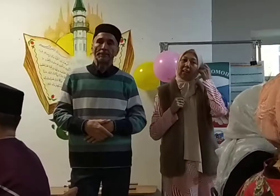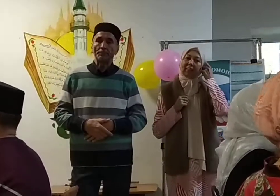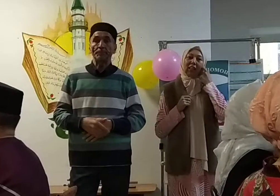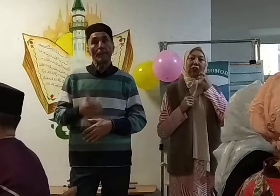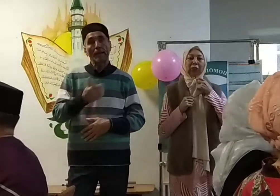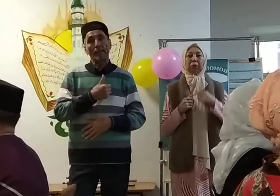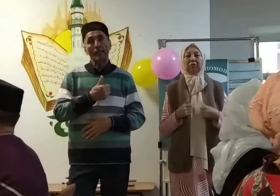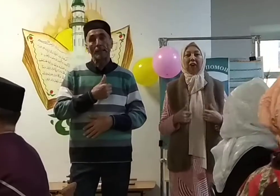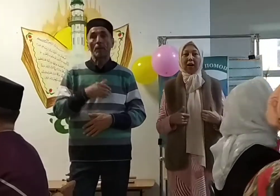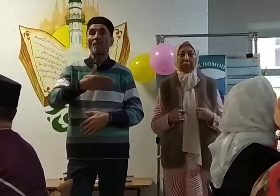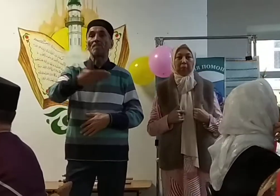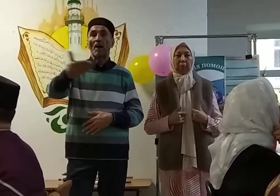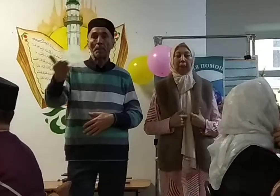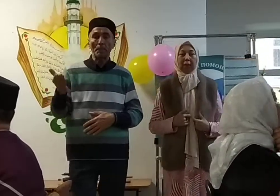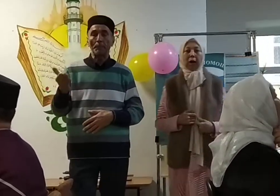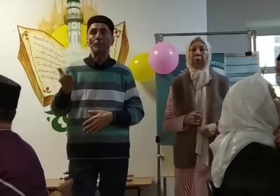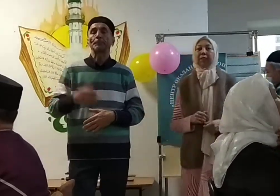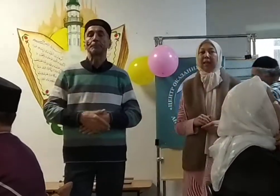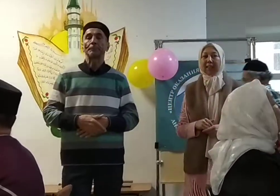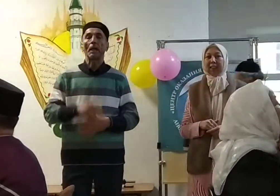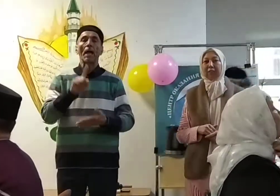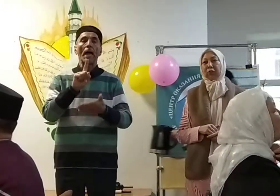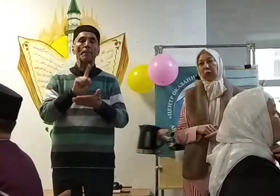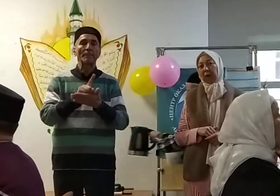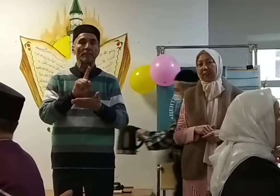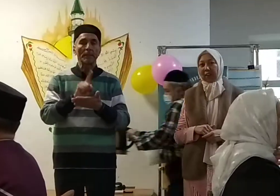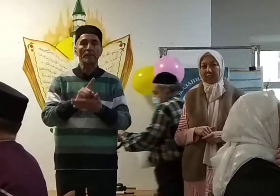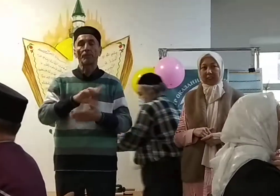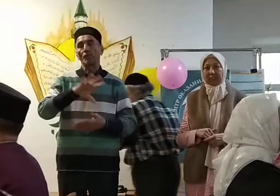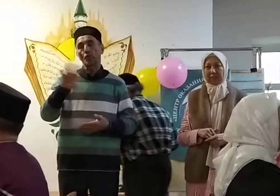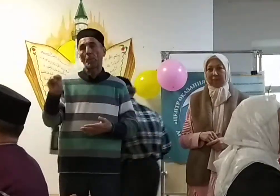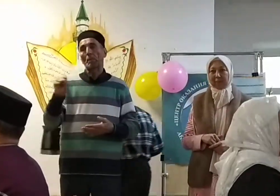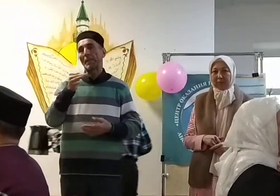Мы хотели, чтобы вам обязательно все